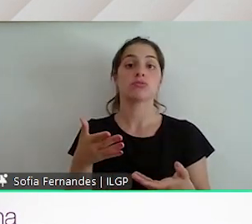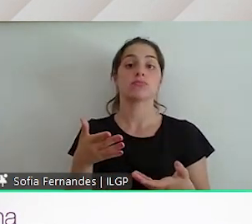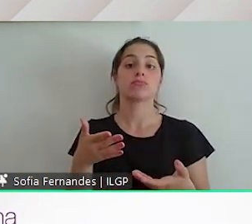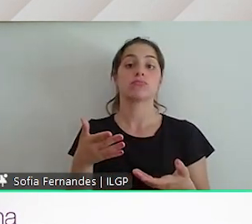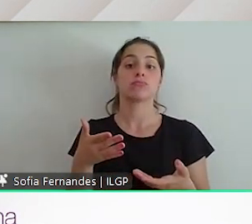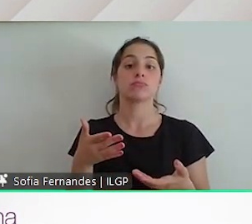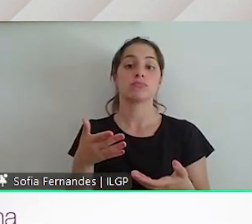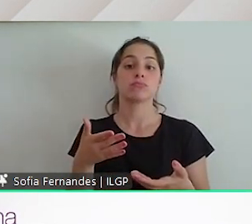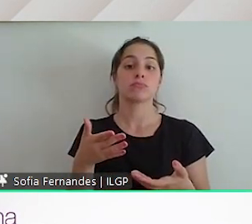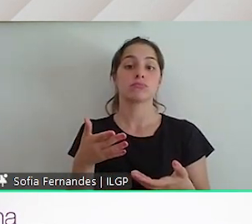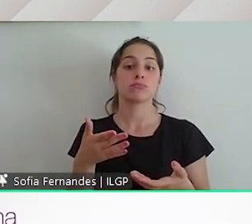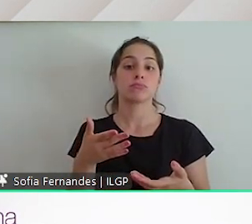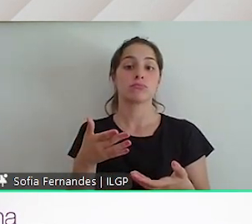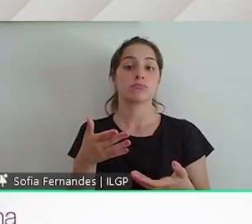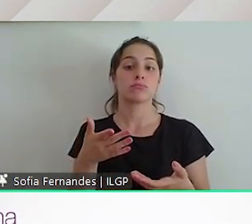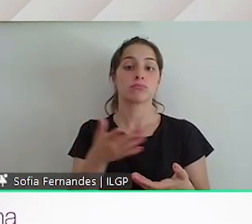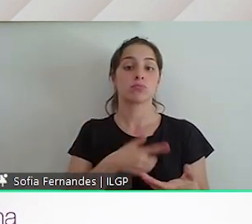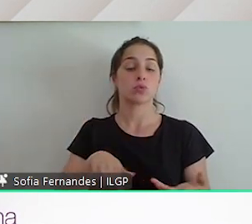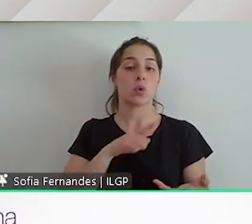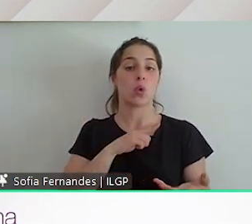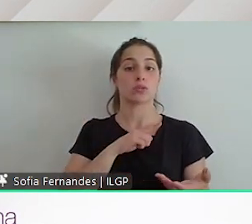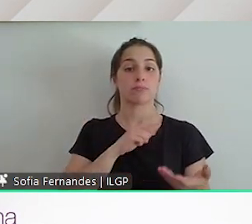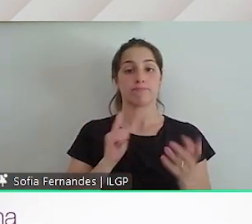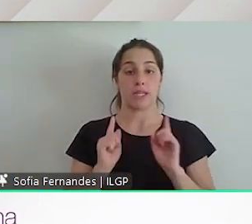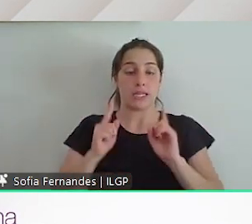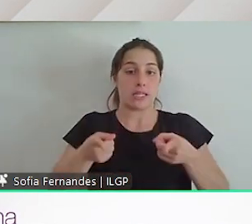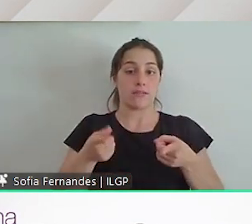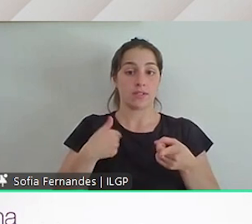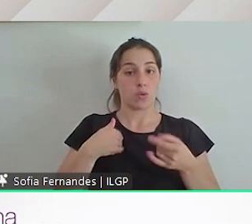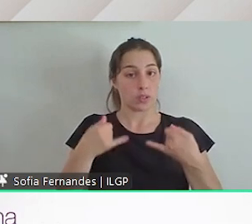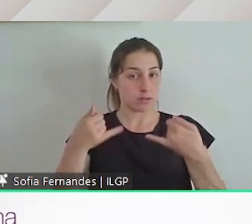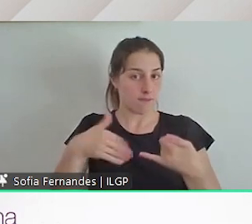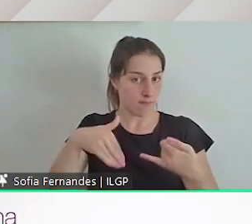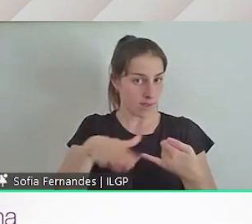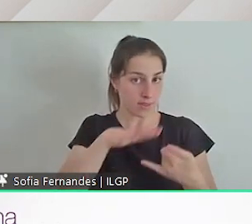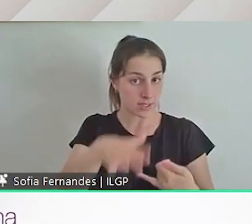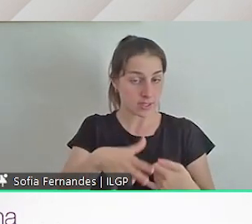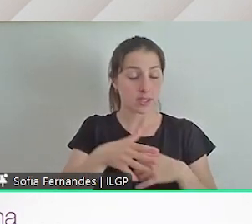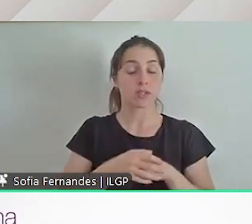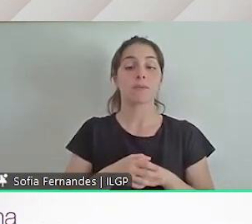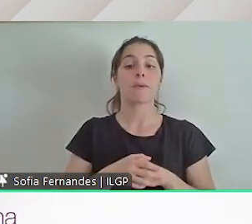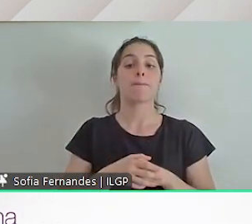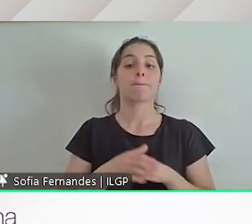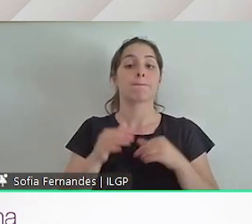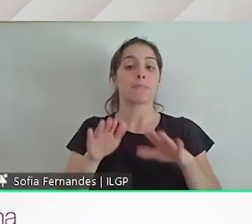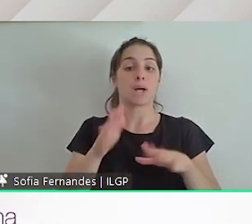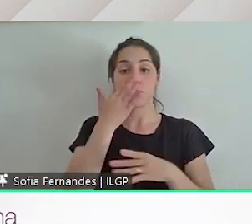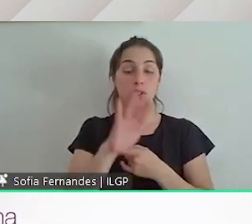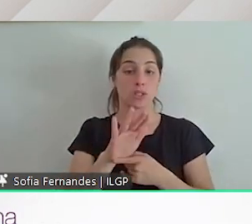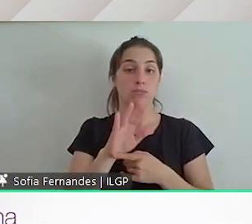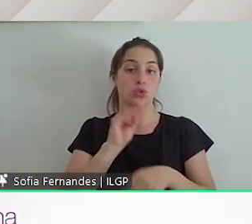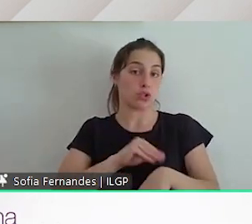com um conjunto de iniciativas que eu de seguida já passarei a dizer, mas o caso dos testemunhos,